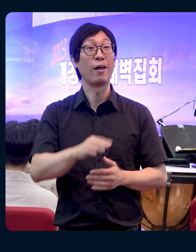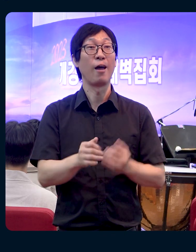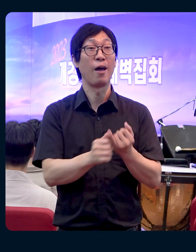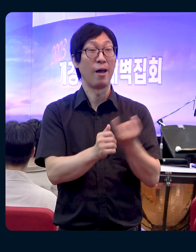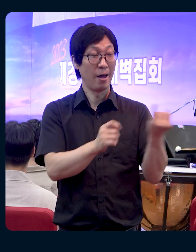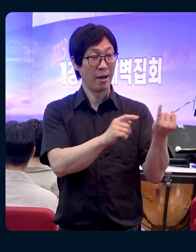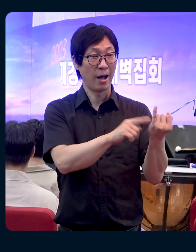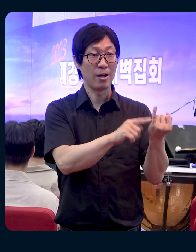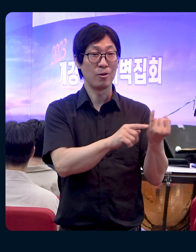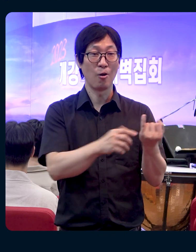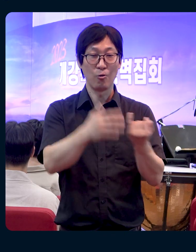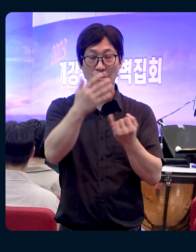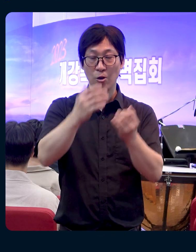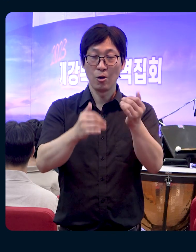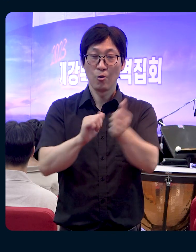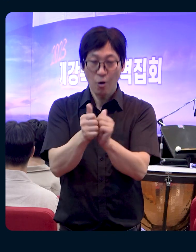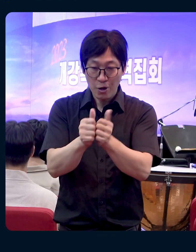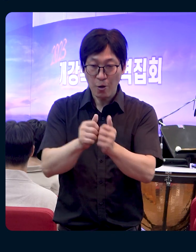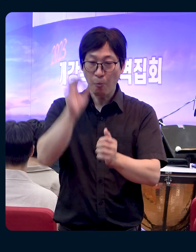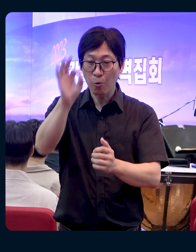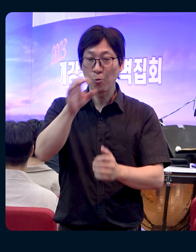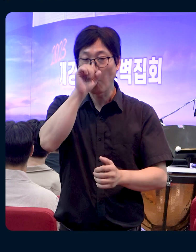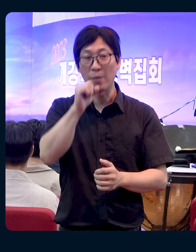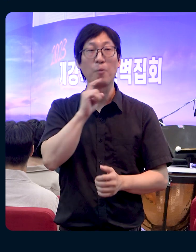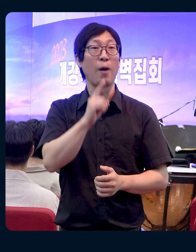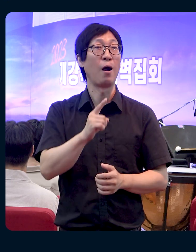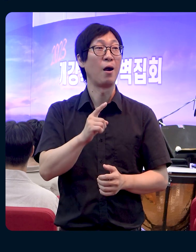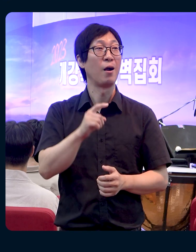육상을 보는 걸 좋아해. 그래서